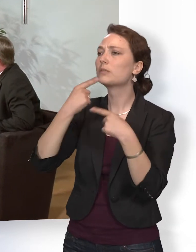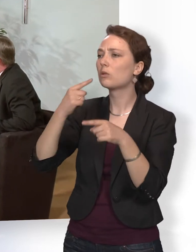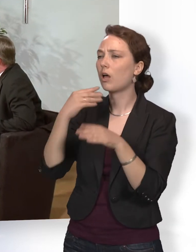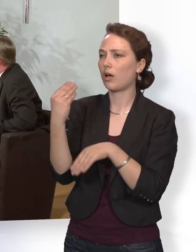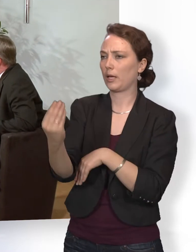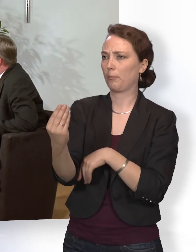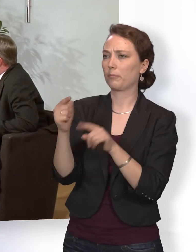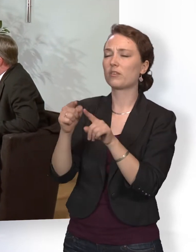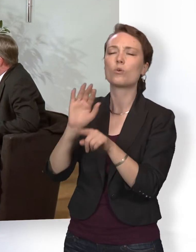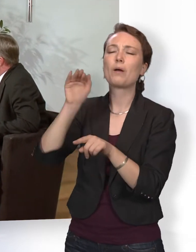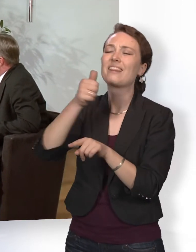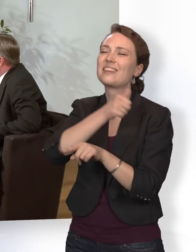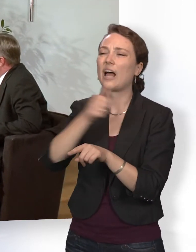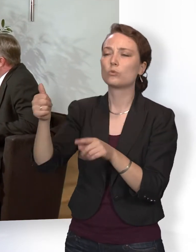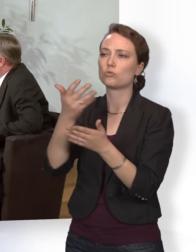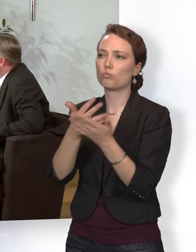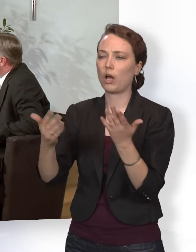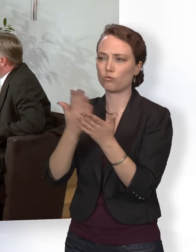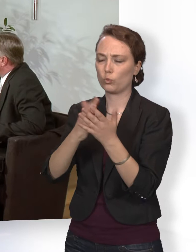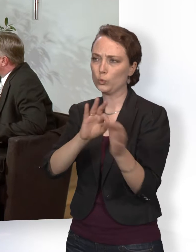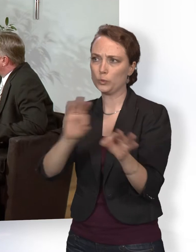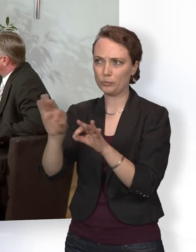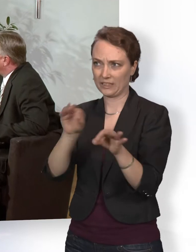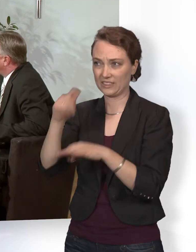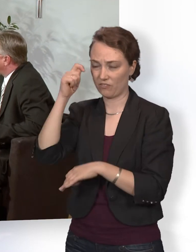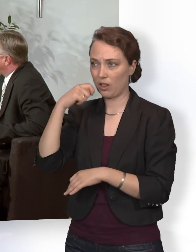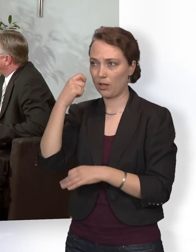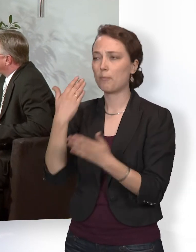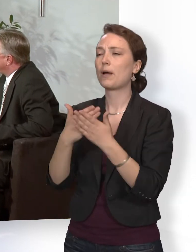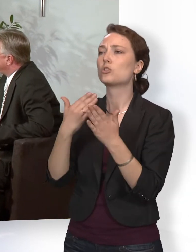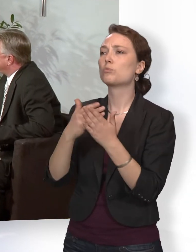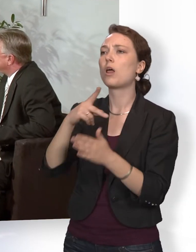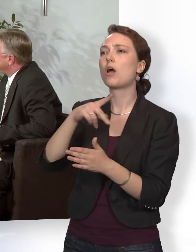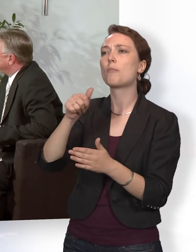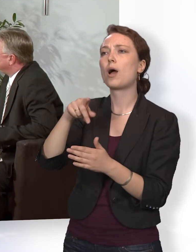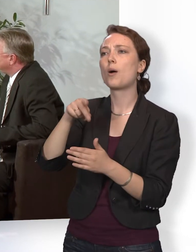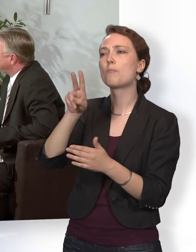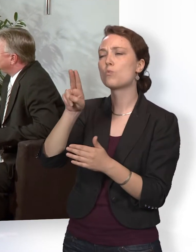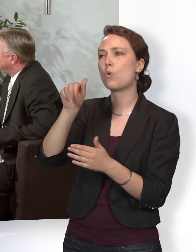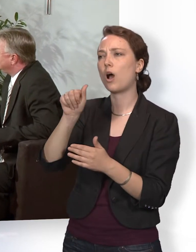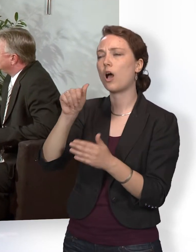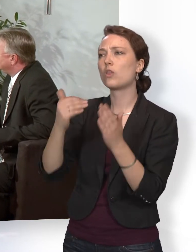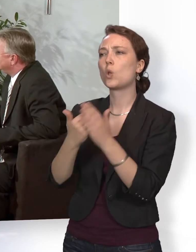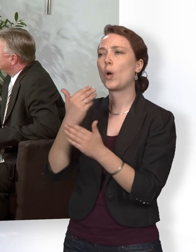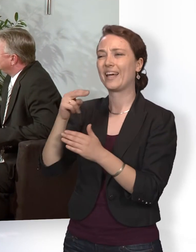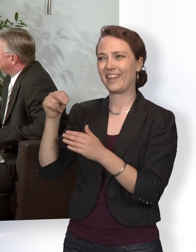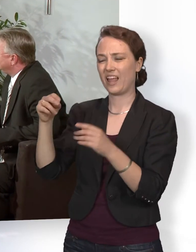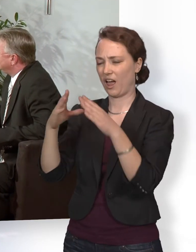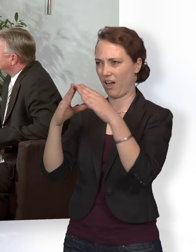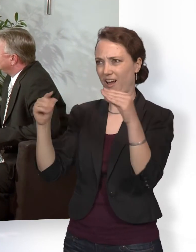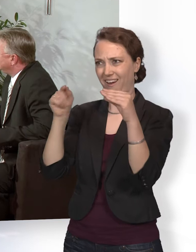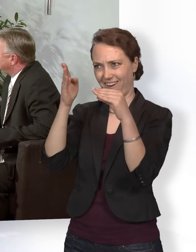in über 1000 Sprachen dieser Welt übersetzt. Beispiel Papua-Neuguinea las ich dann in dem Bericht.